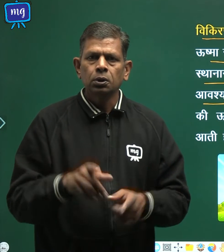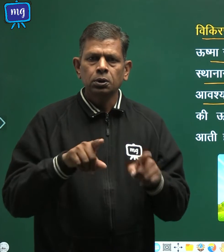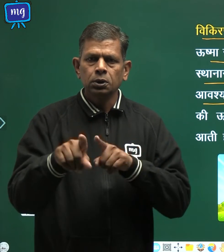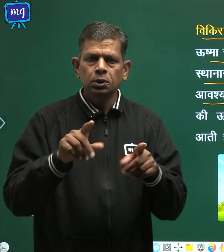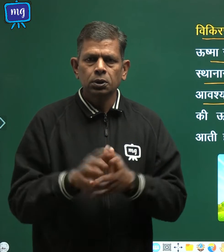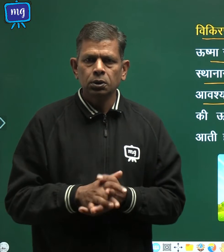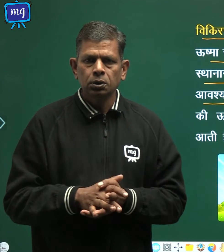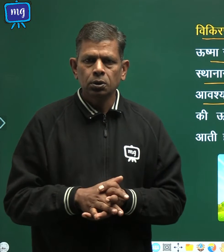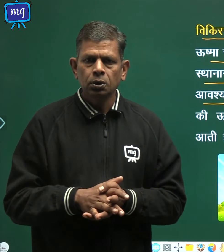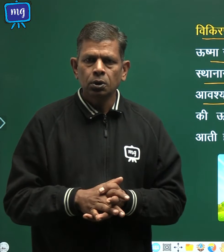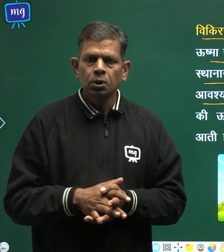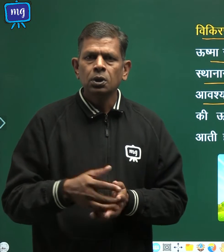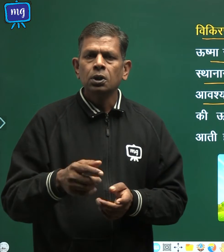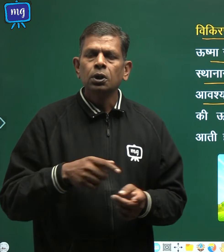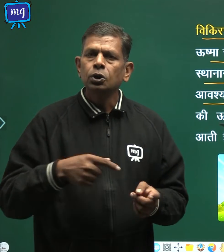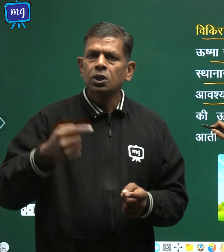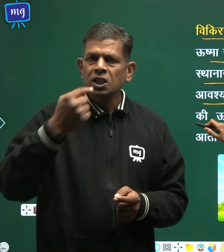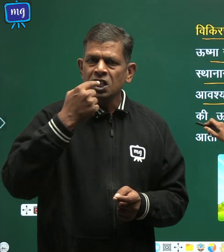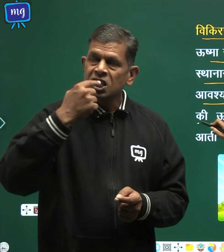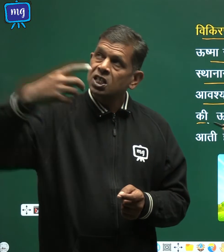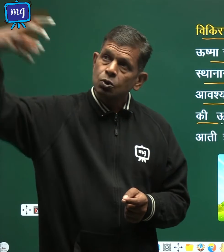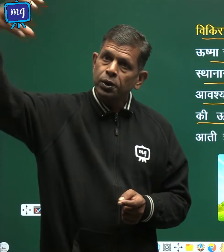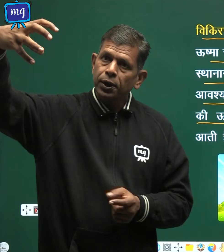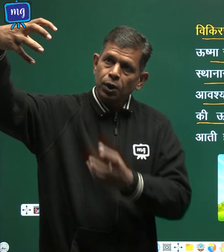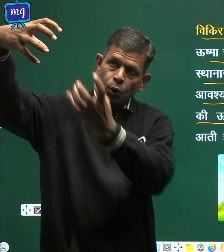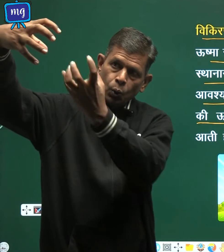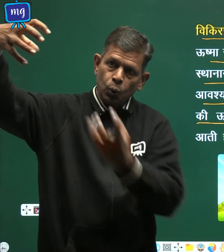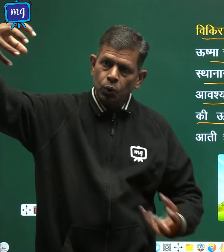जैसे सूर्य की ऊष्मा